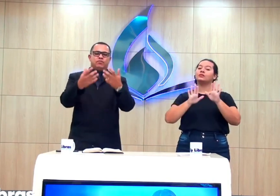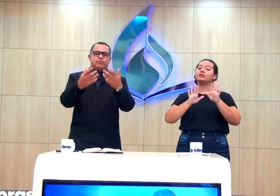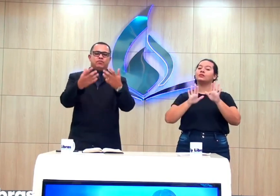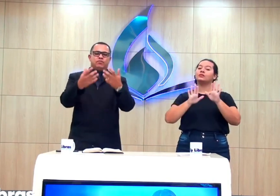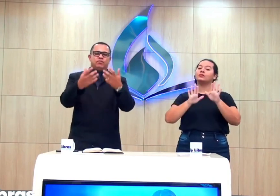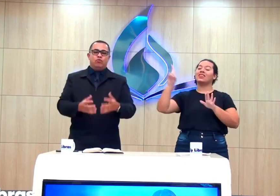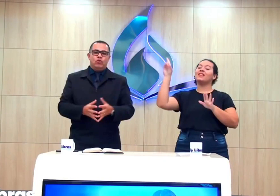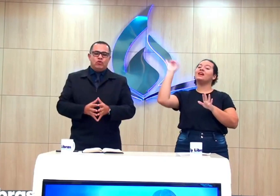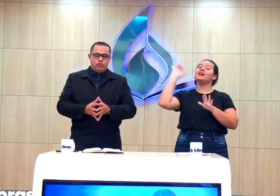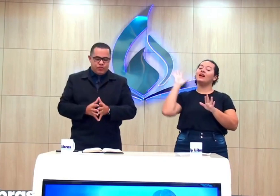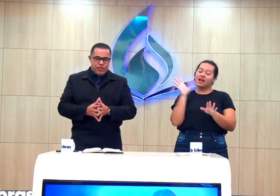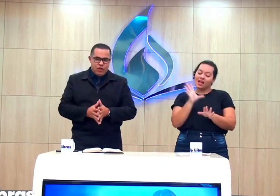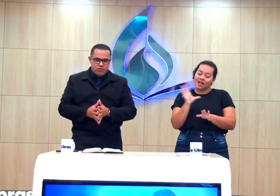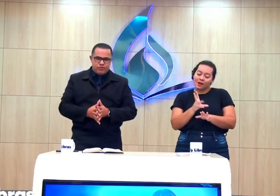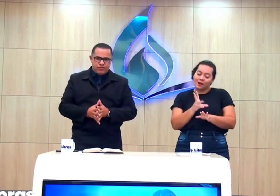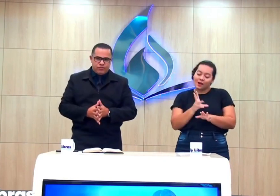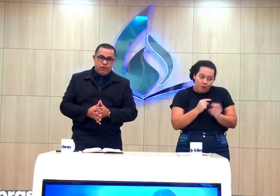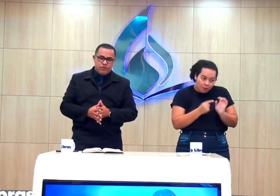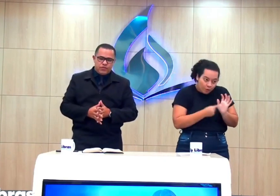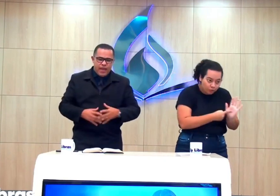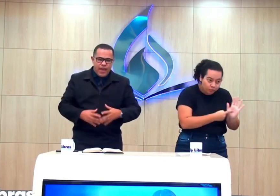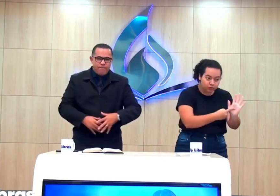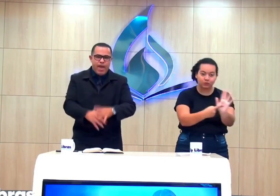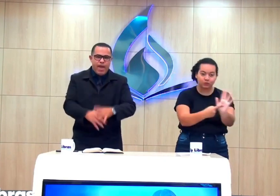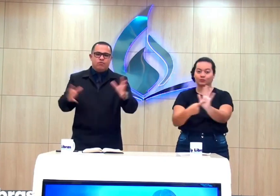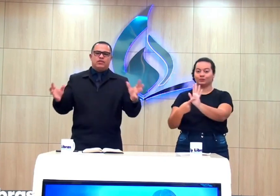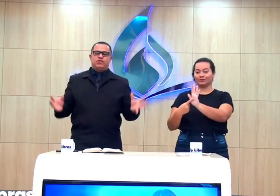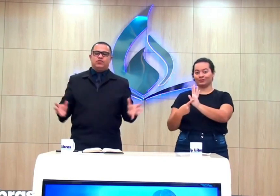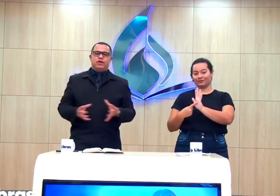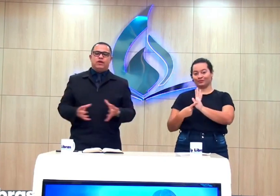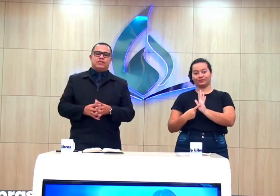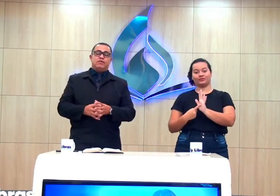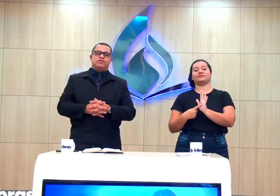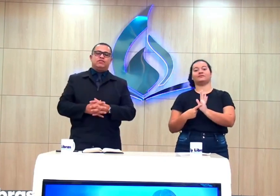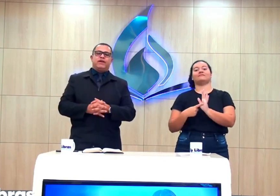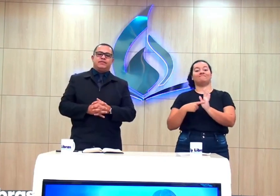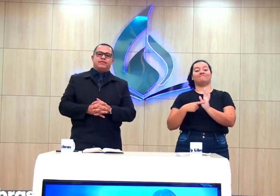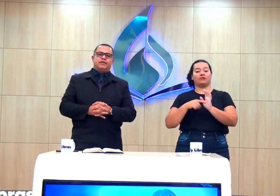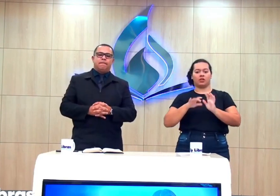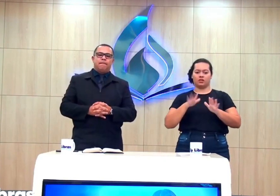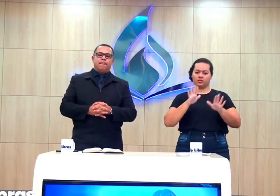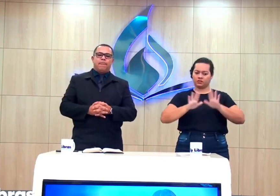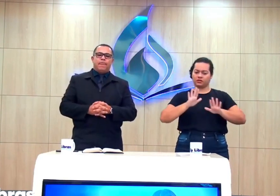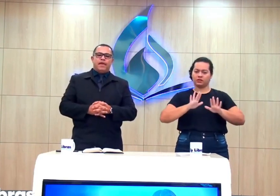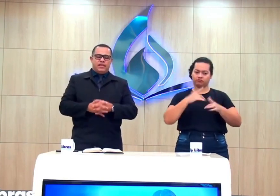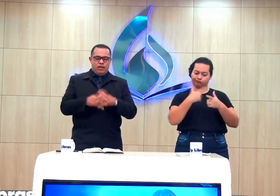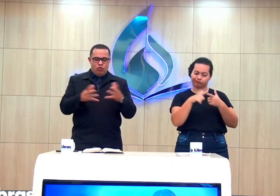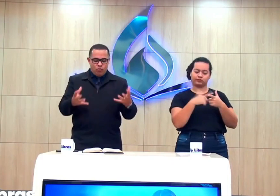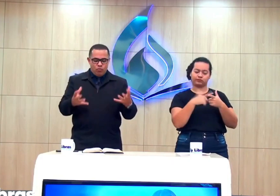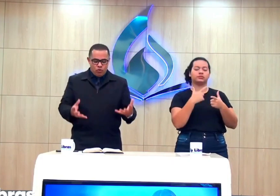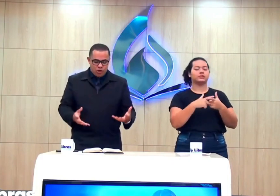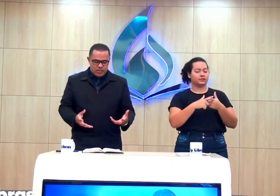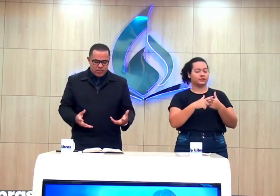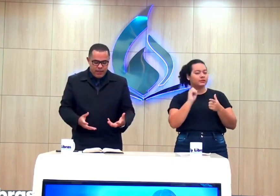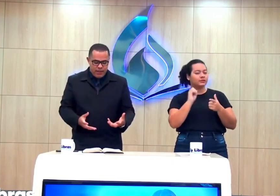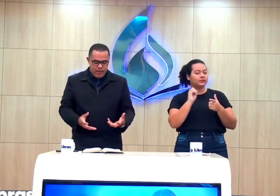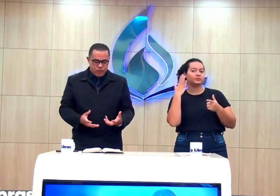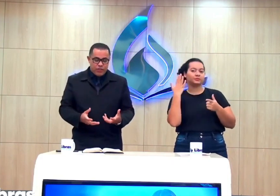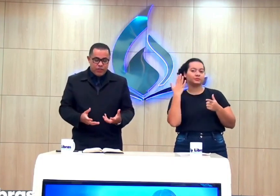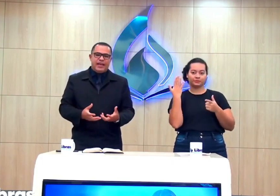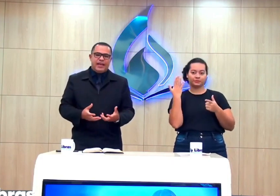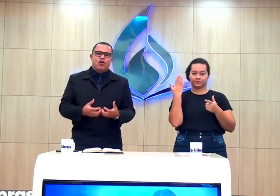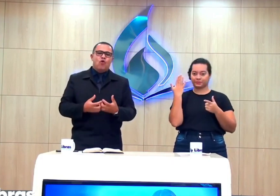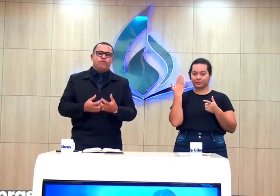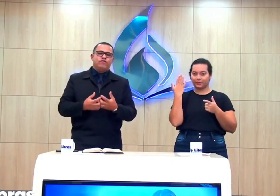Deus para com os seus filhos em meio à situação adversa. Então, como nós